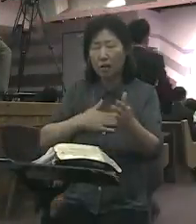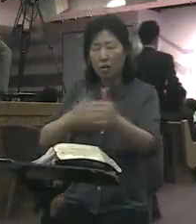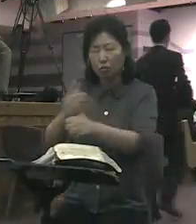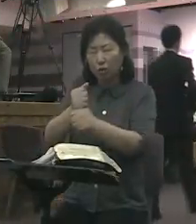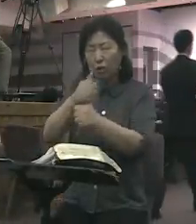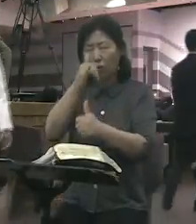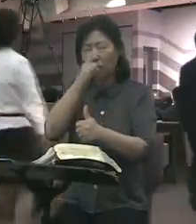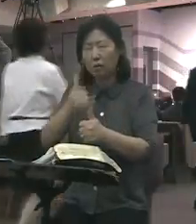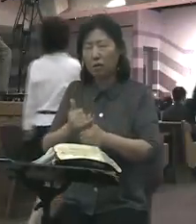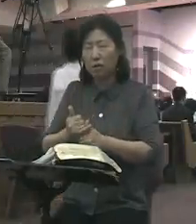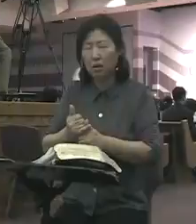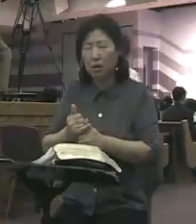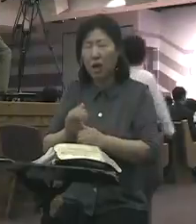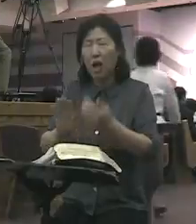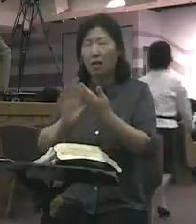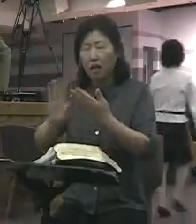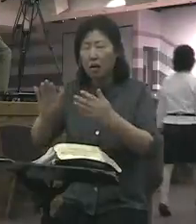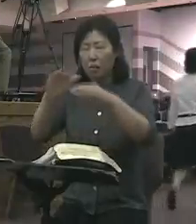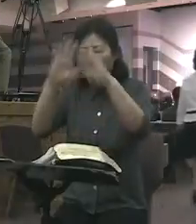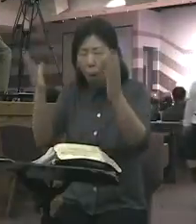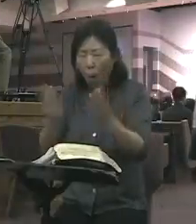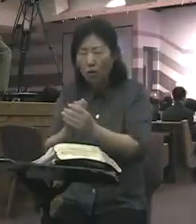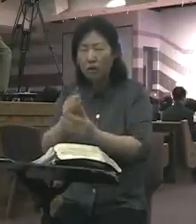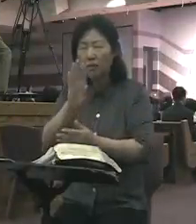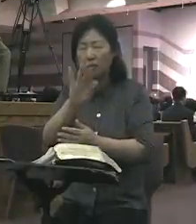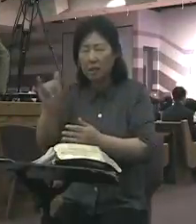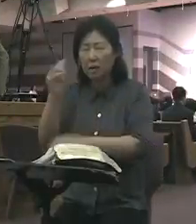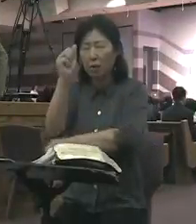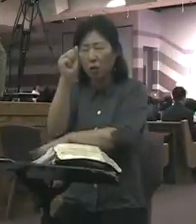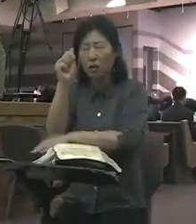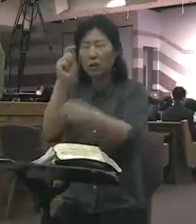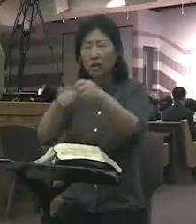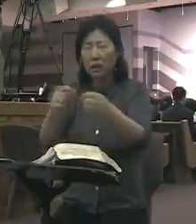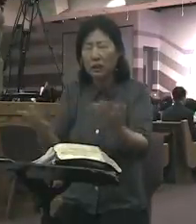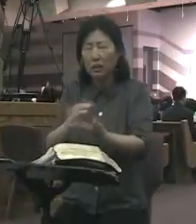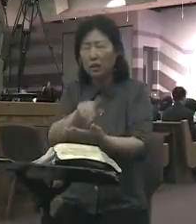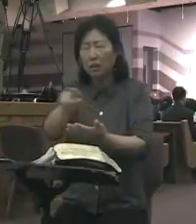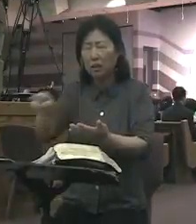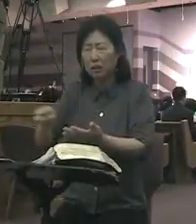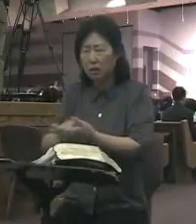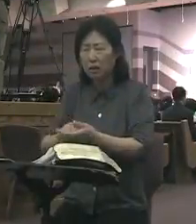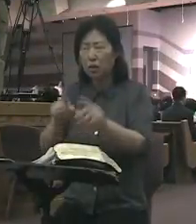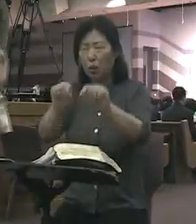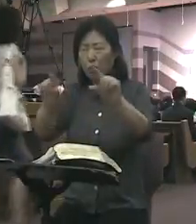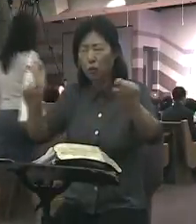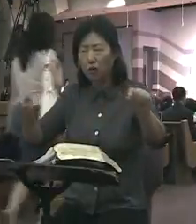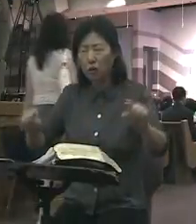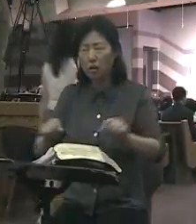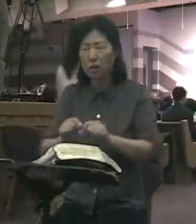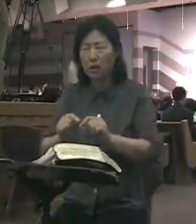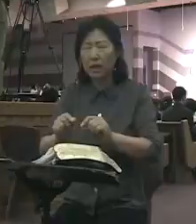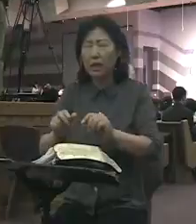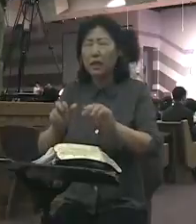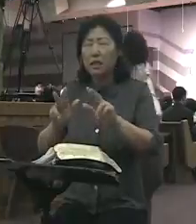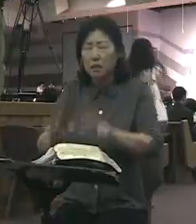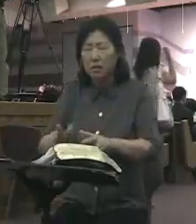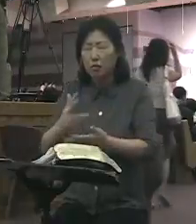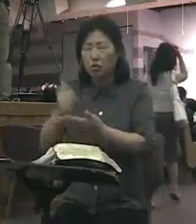있었던 다른 모든 비본질적인 일들을, 모든 요소들을 이제 주님 앞에서 비울